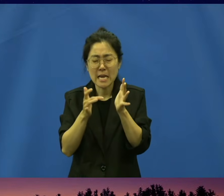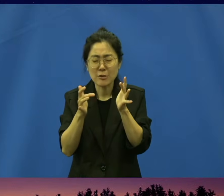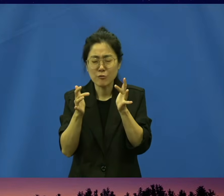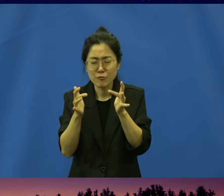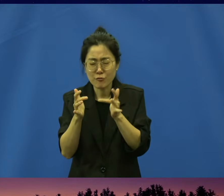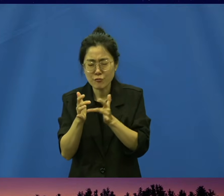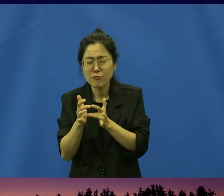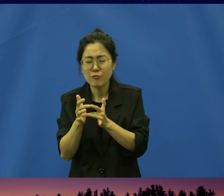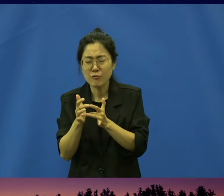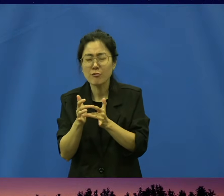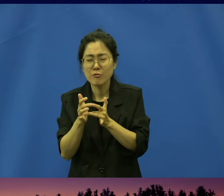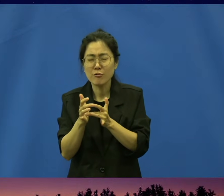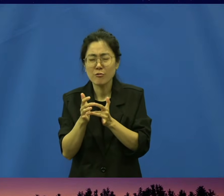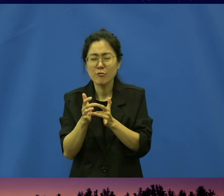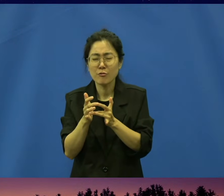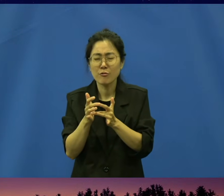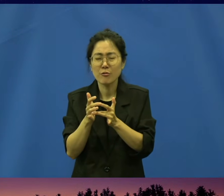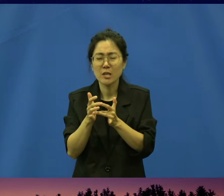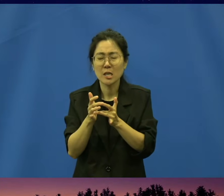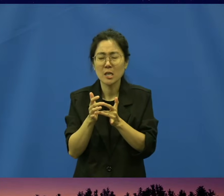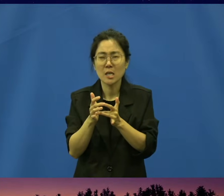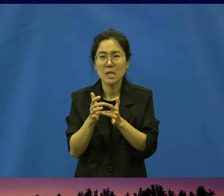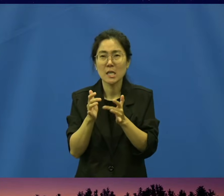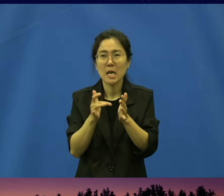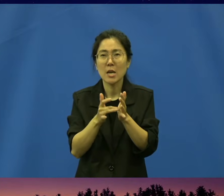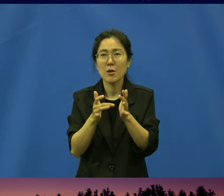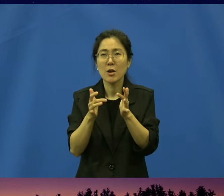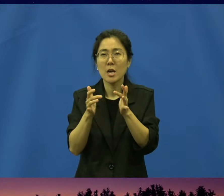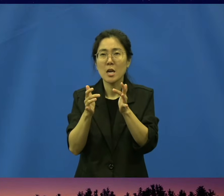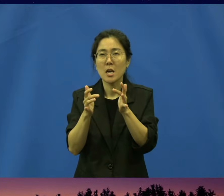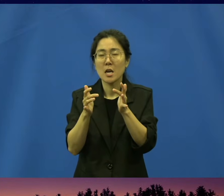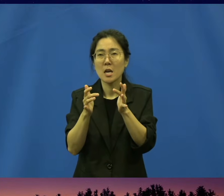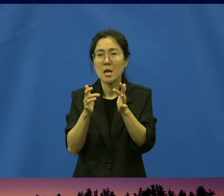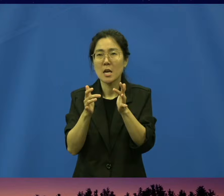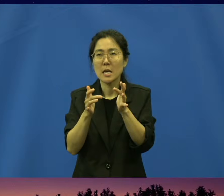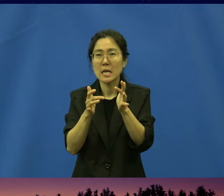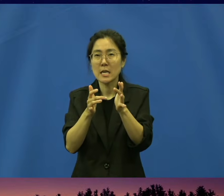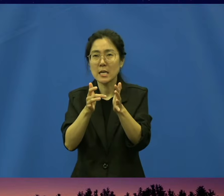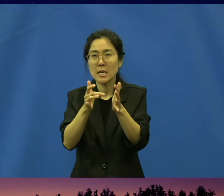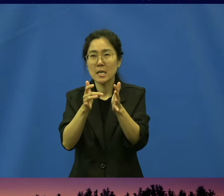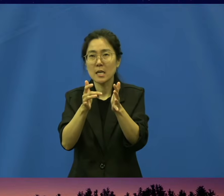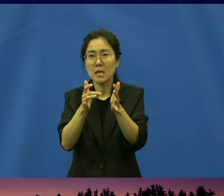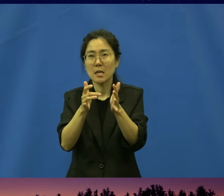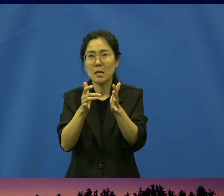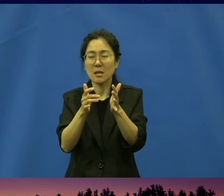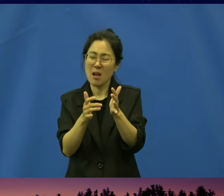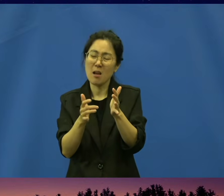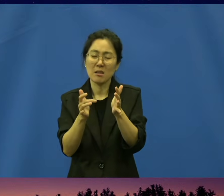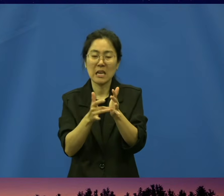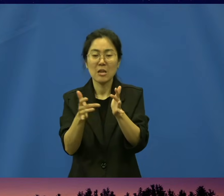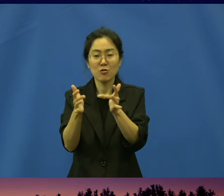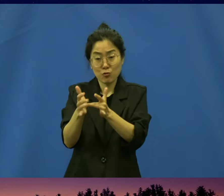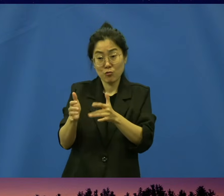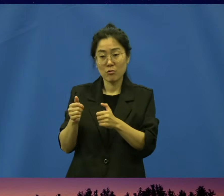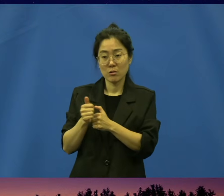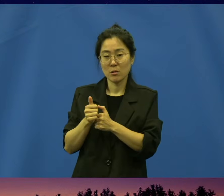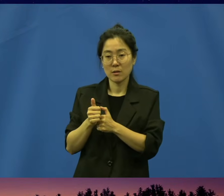그가 복음의 진리를 부인하지 않았기 때문에 그는 스스로 그 죽음을 선택한 것입니다.